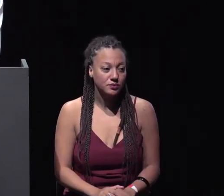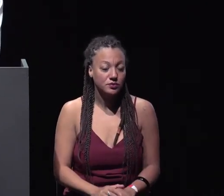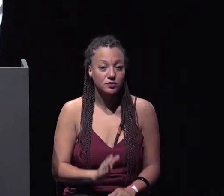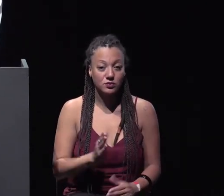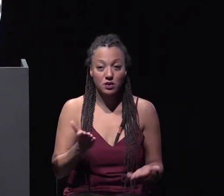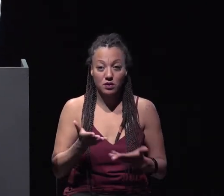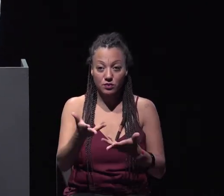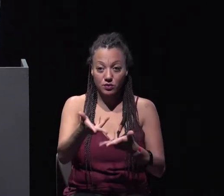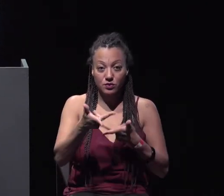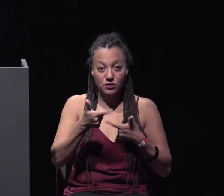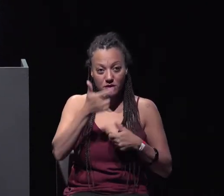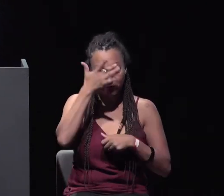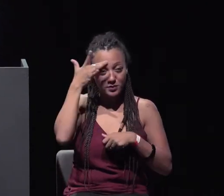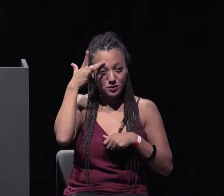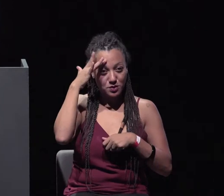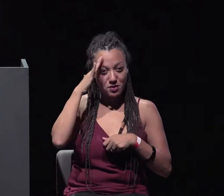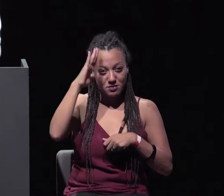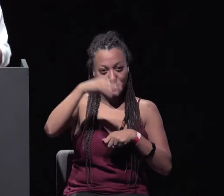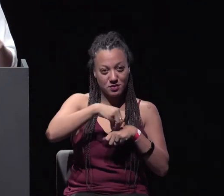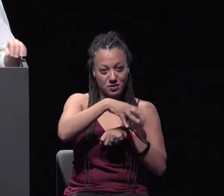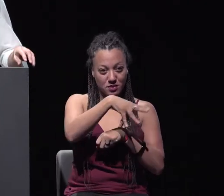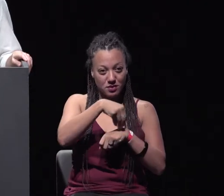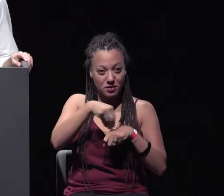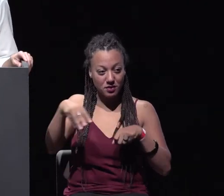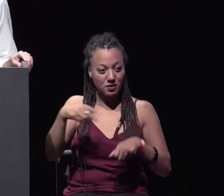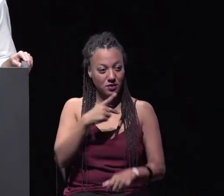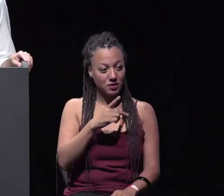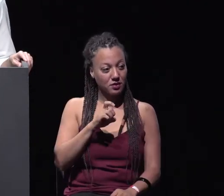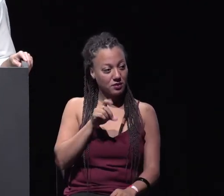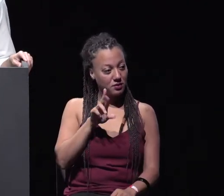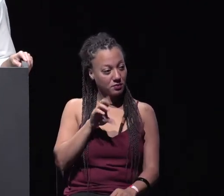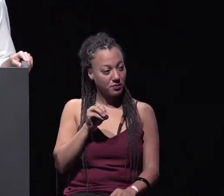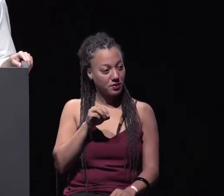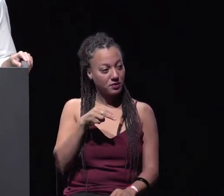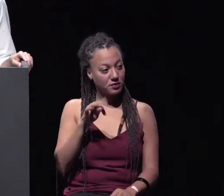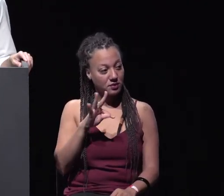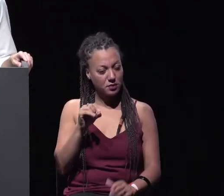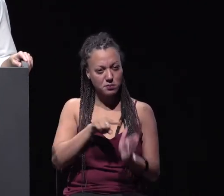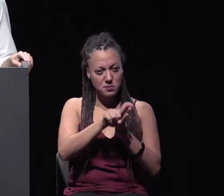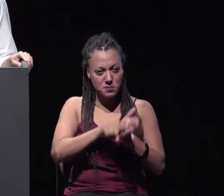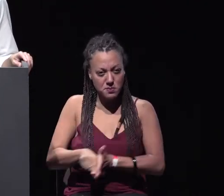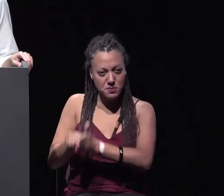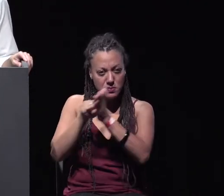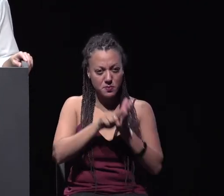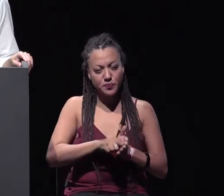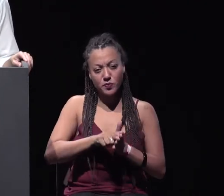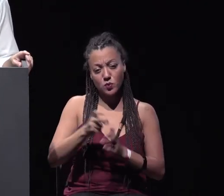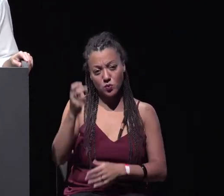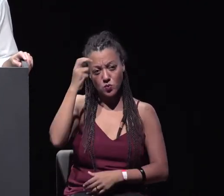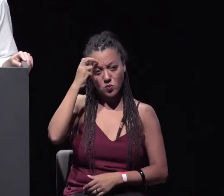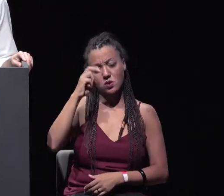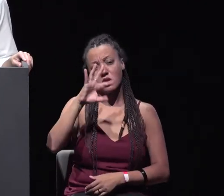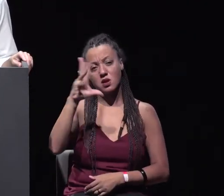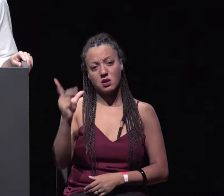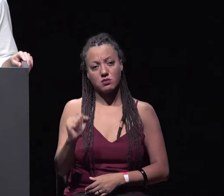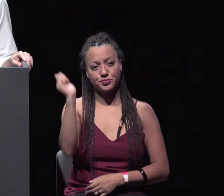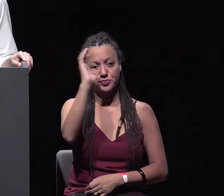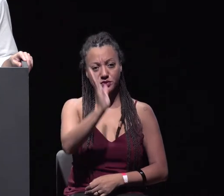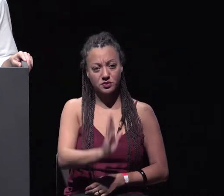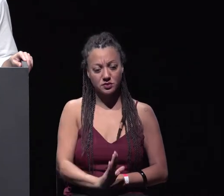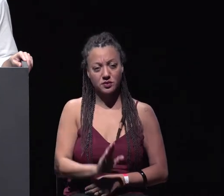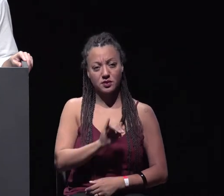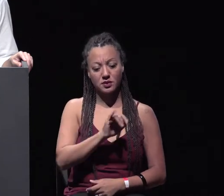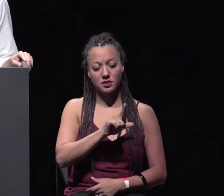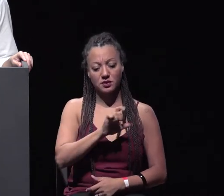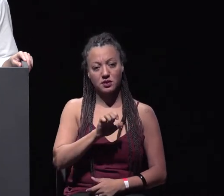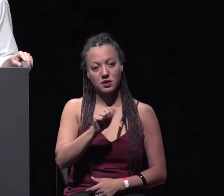convocar aqui o nosso mediador da mesa da manhã pedro neto o pedro neto pesquisador sobre culturas afro-brasileiras iniciado no ele